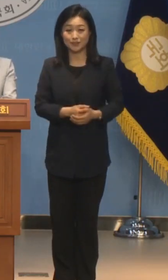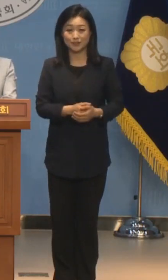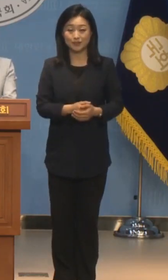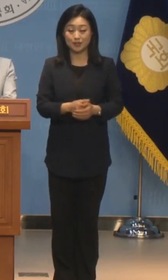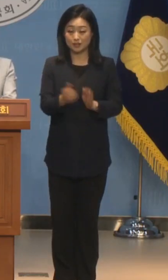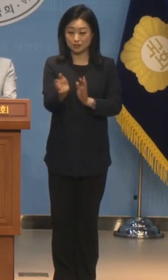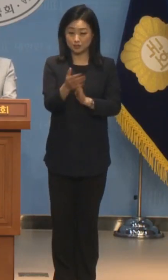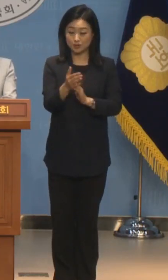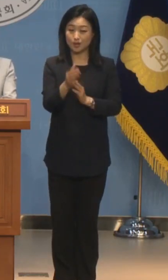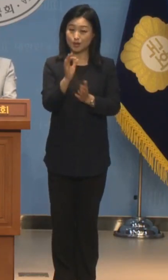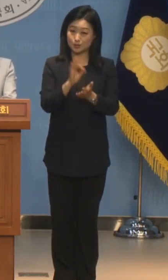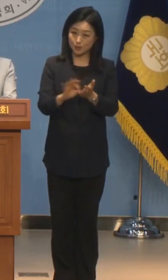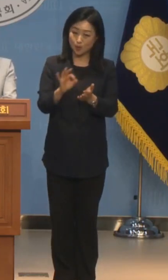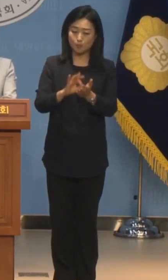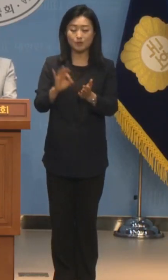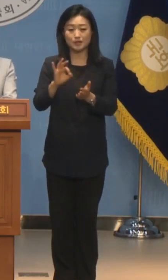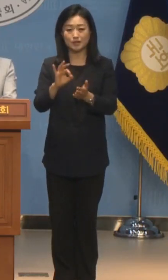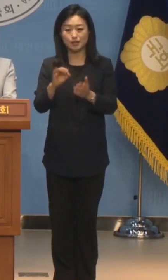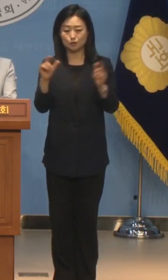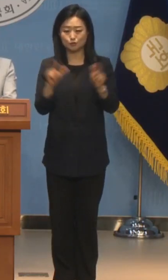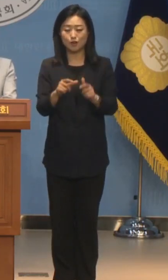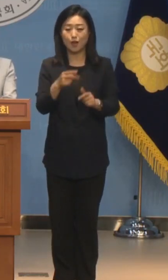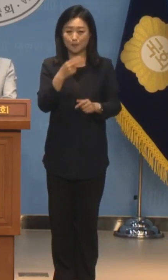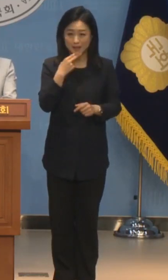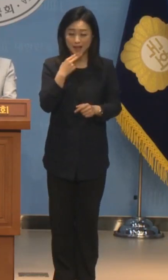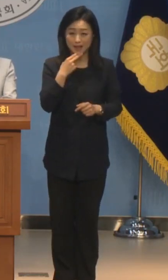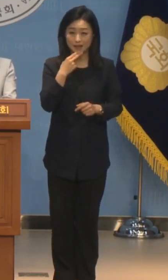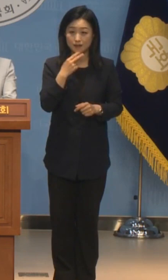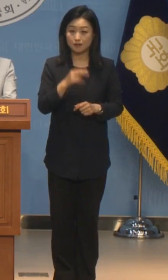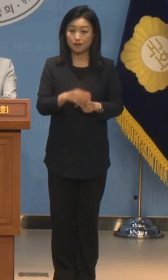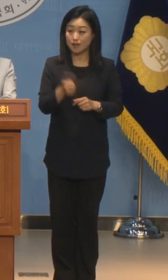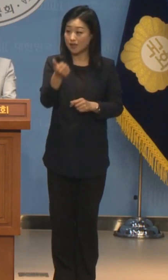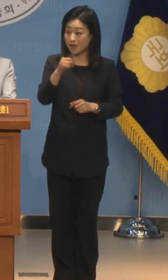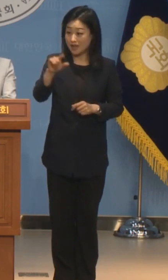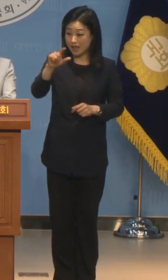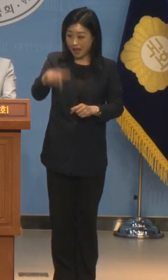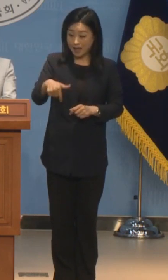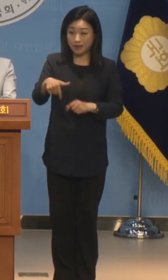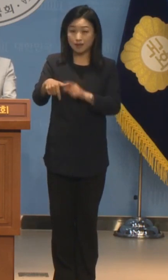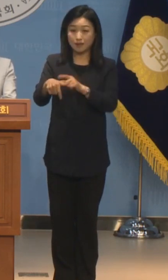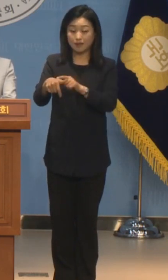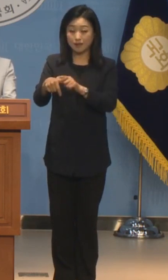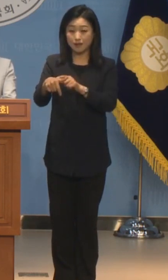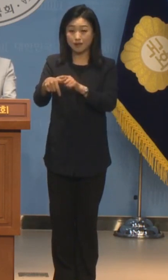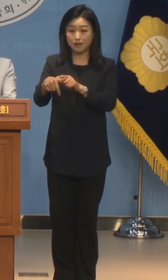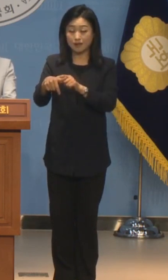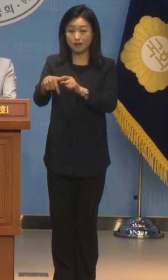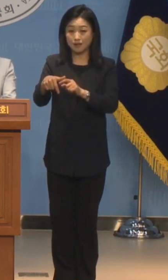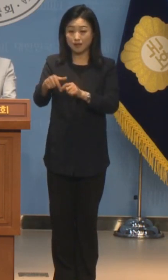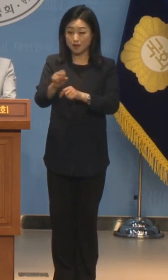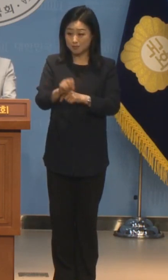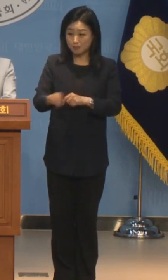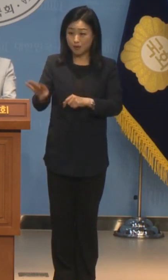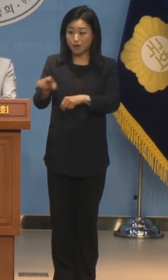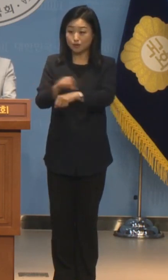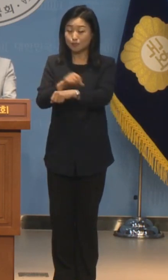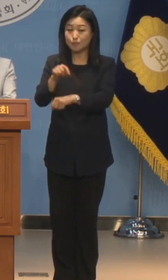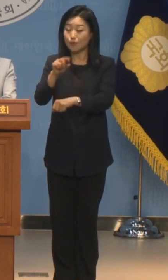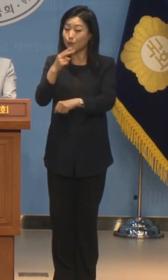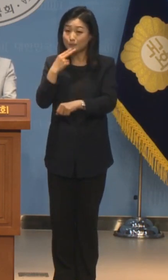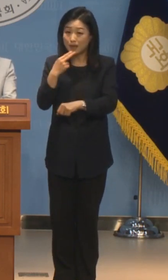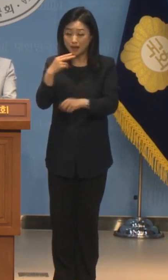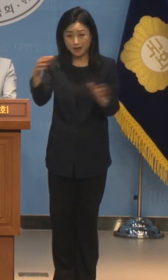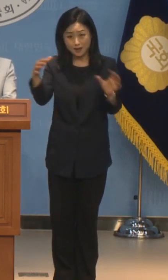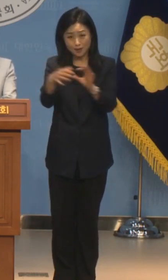수산물 소비가 줄지 않는 것이 핵 오염수 방류의 안전성을 보증한다는 핵의 망측한 논리는